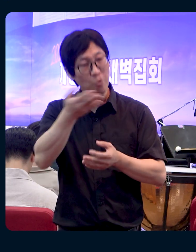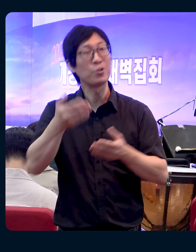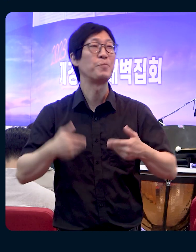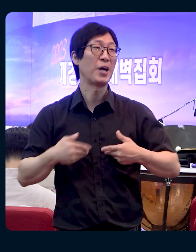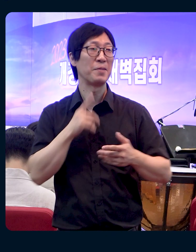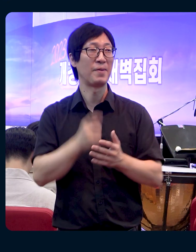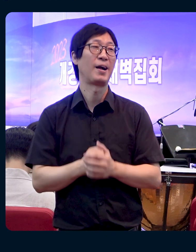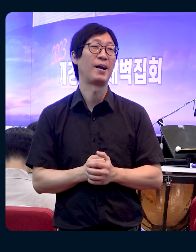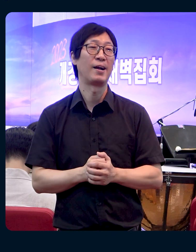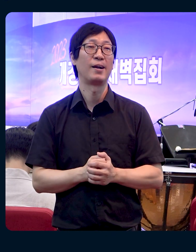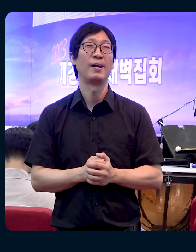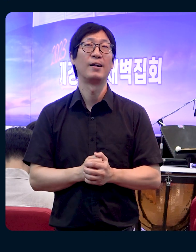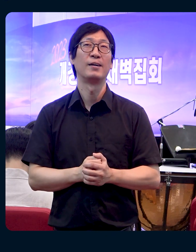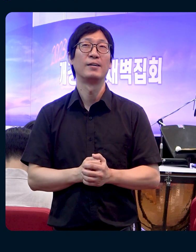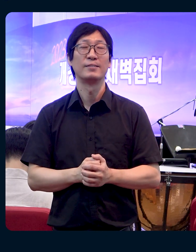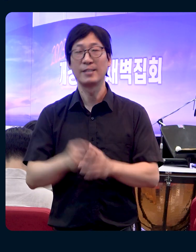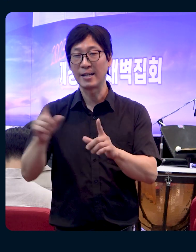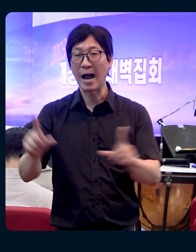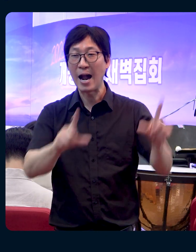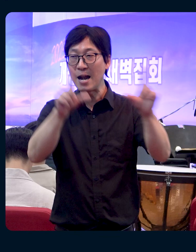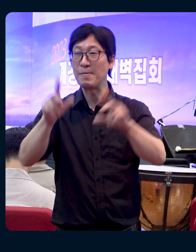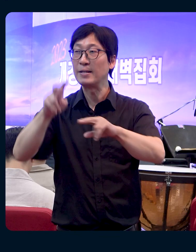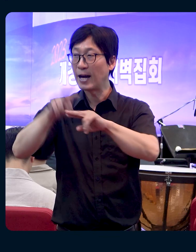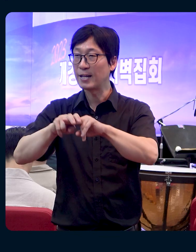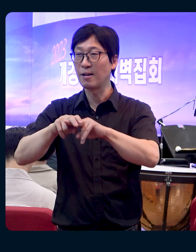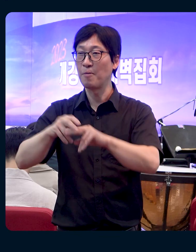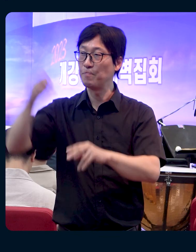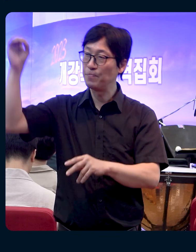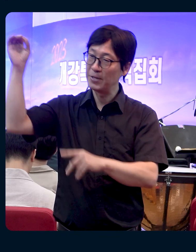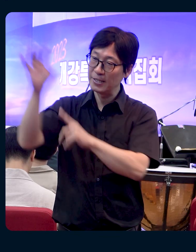자, 그게 생업의 현장에서 빛을 발하라의 이야기.